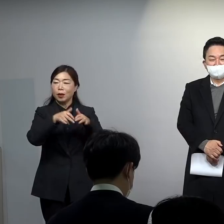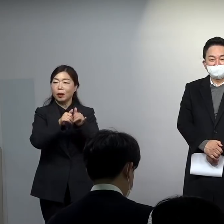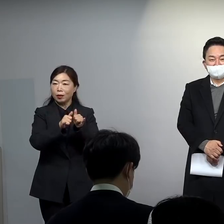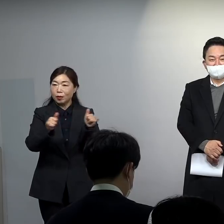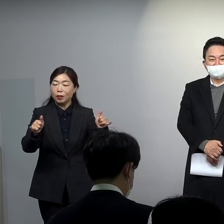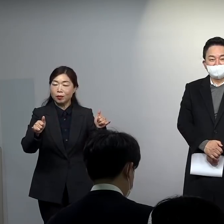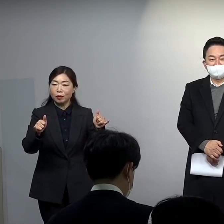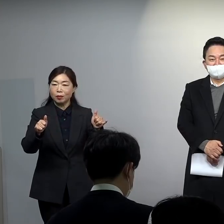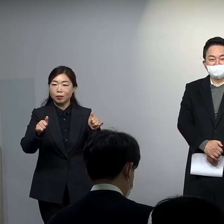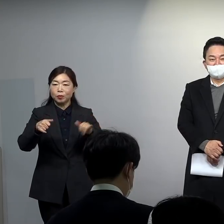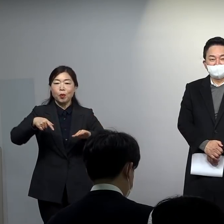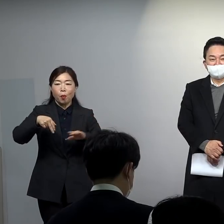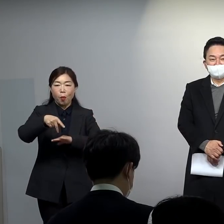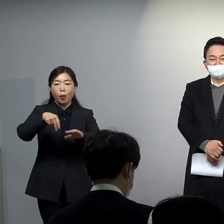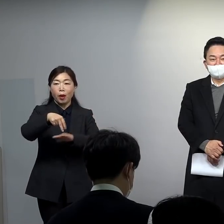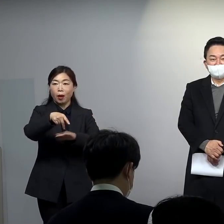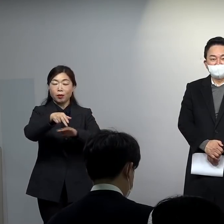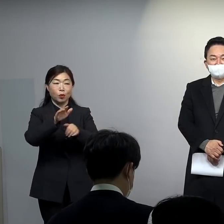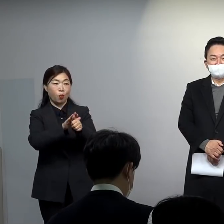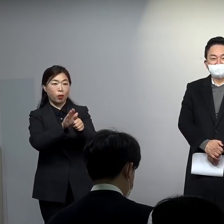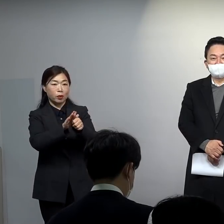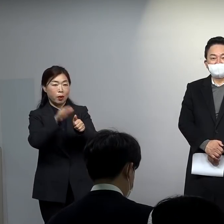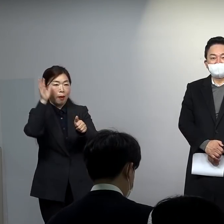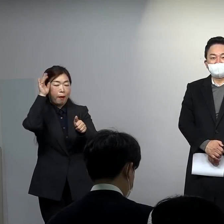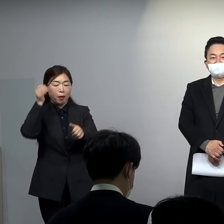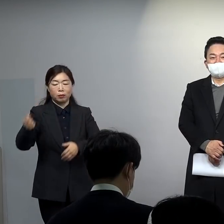시각장애인의 보행을 도와주는